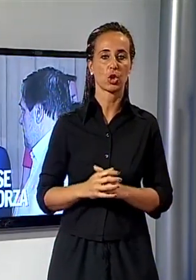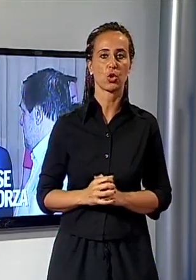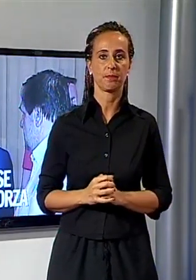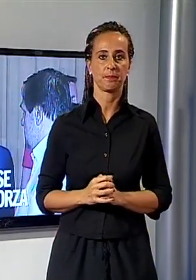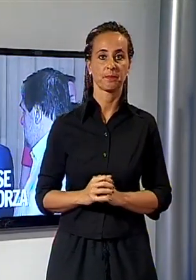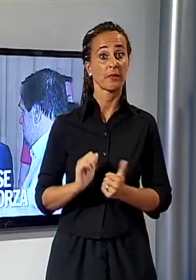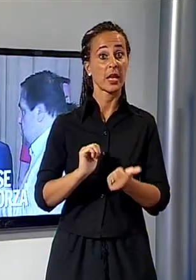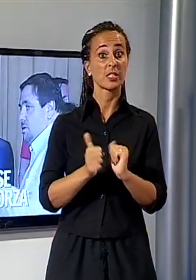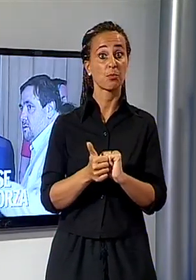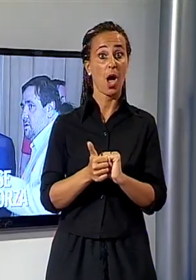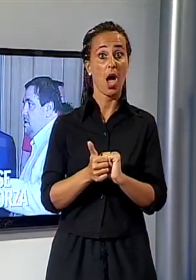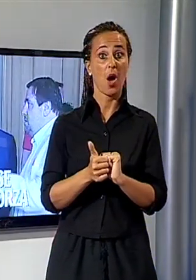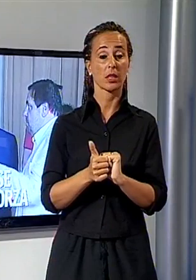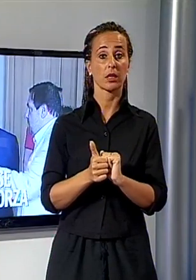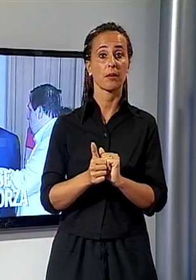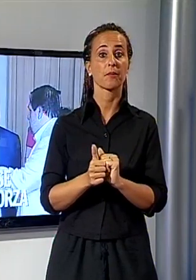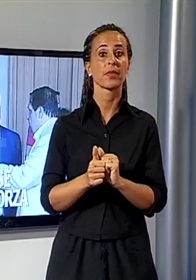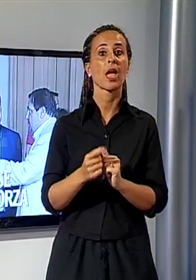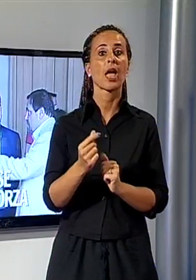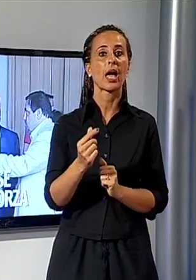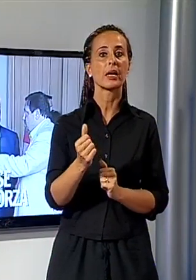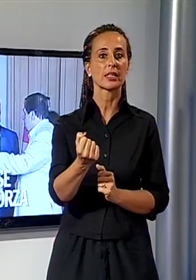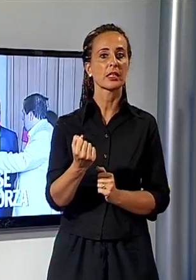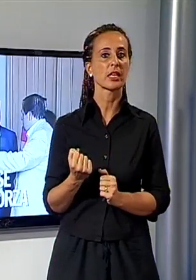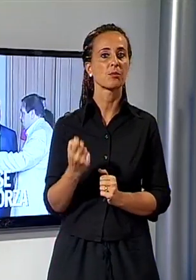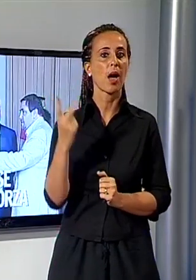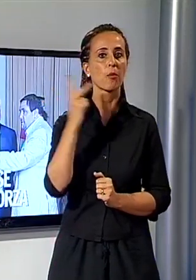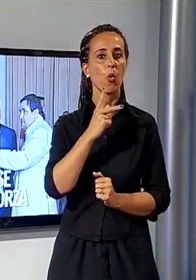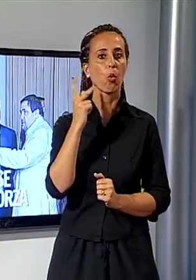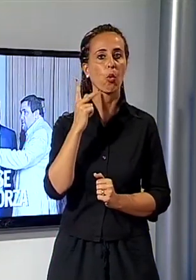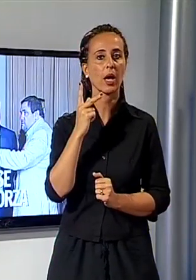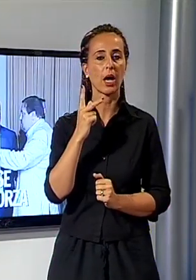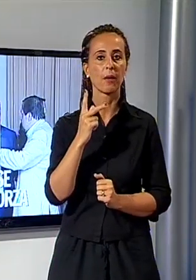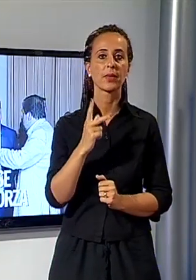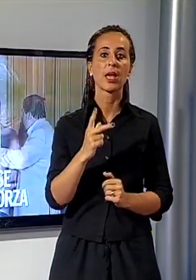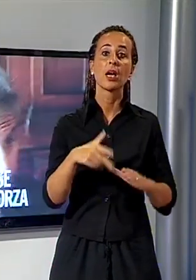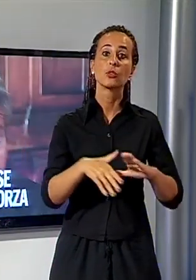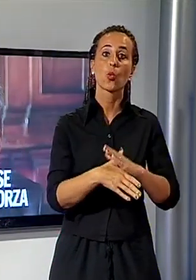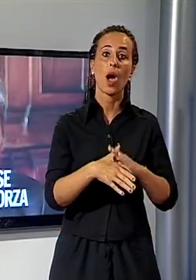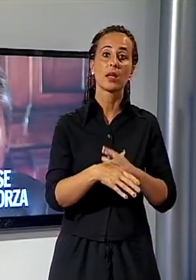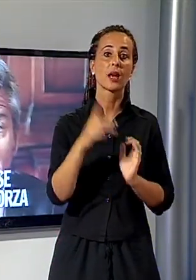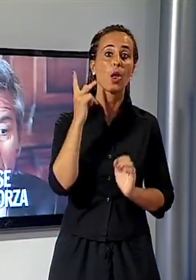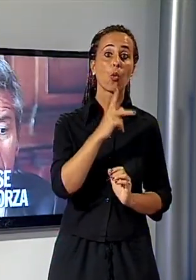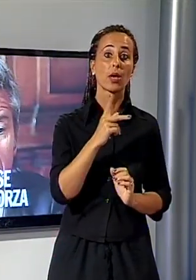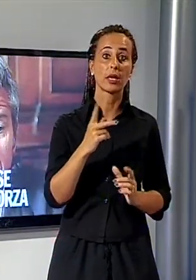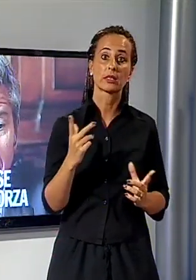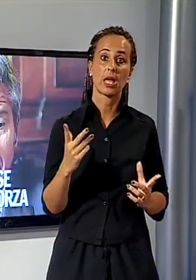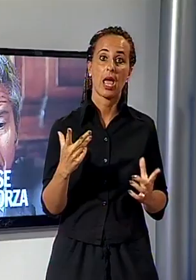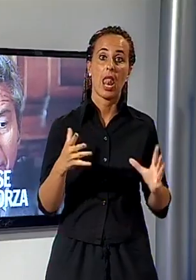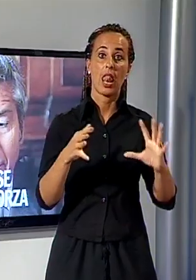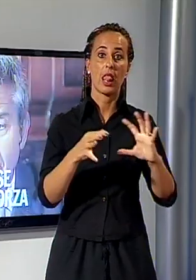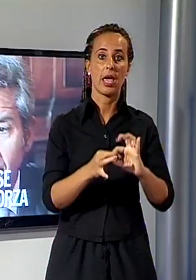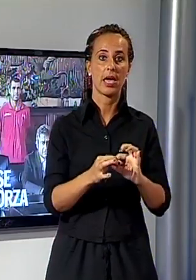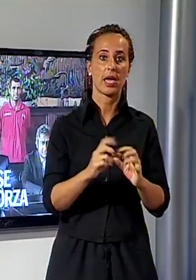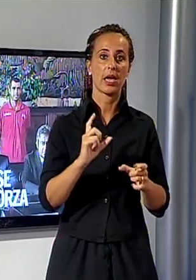cassa di risparmio di Lucca Lucchese, il legame si rafforza, ampliato il rapporto di sponsorizzazione dell'istituto di credito cittadino